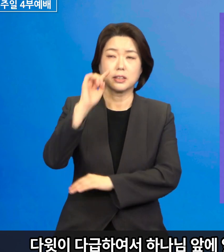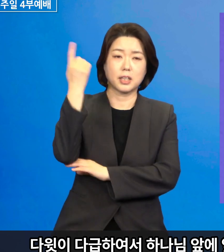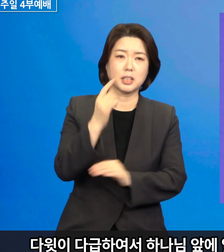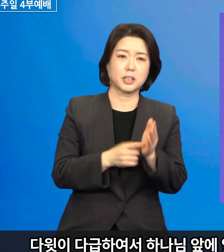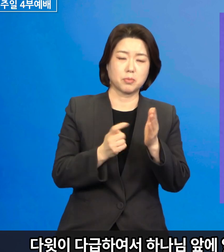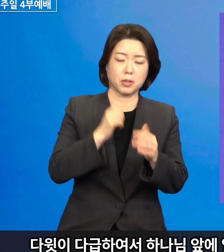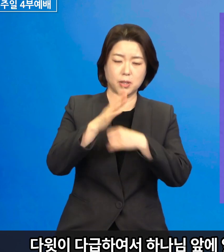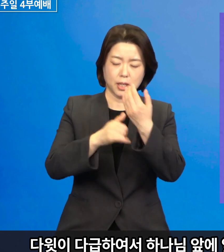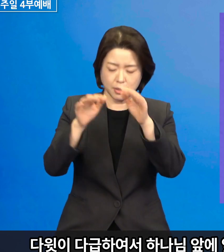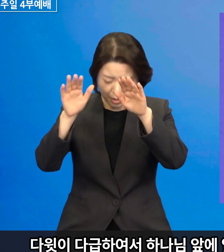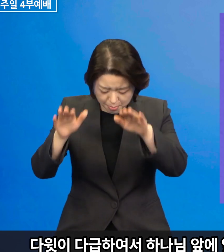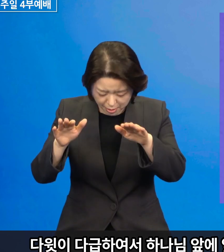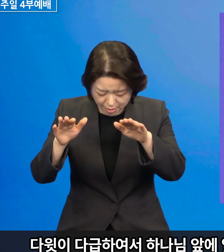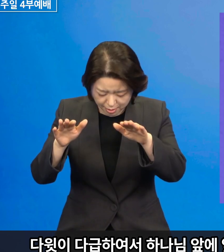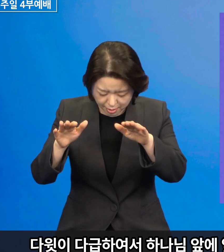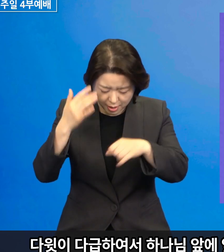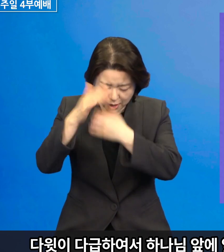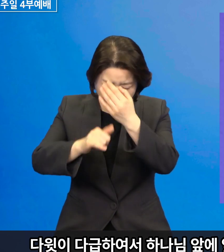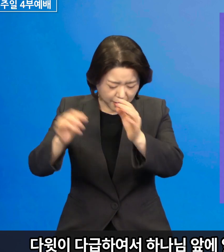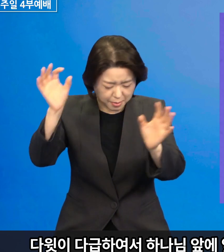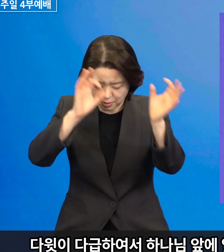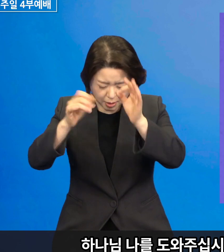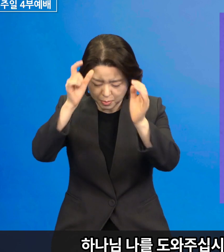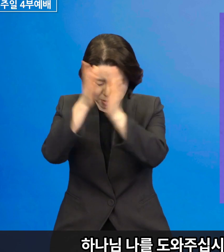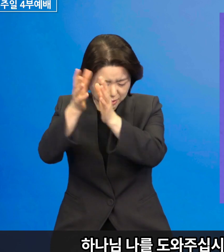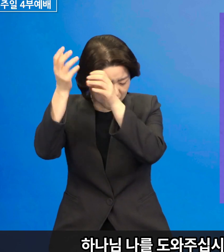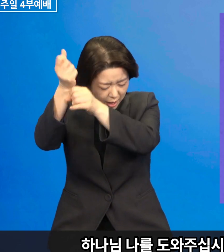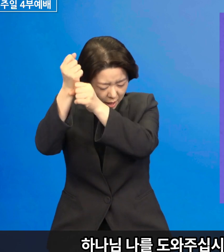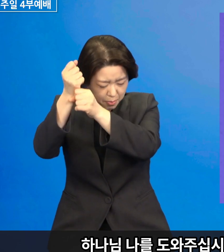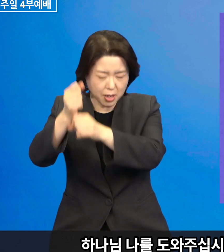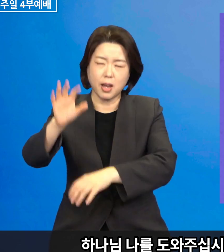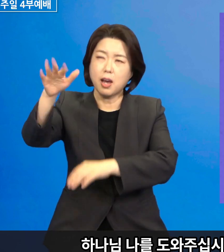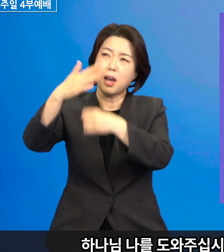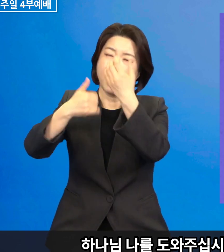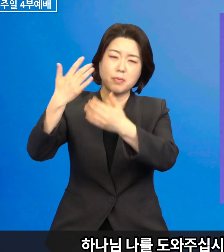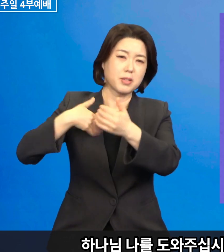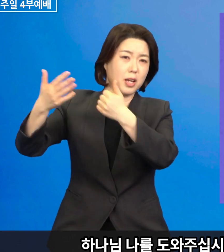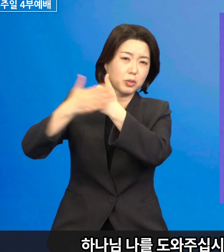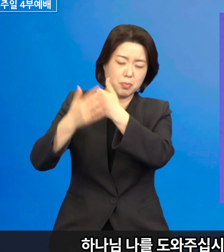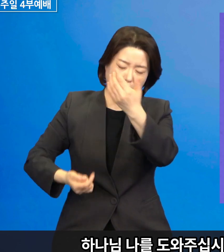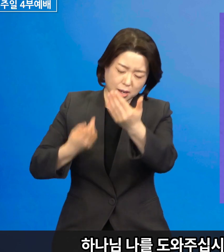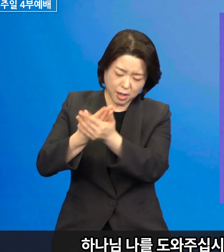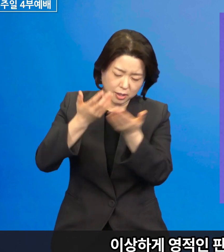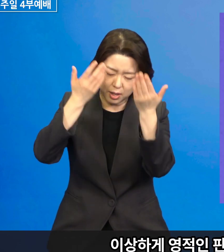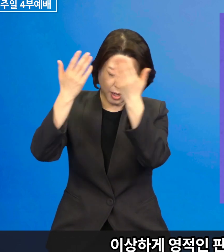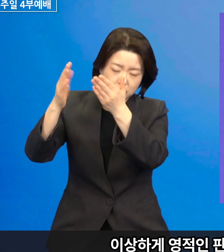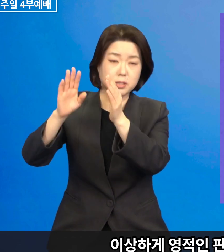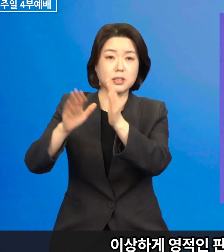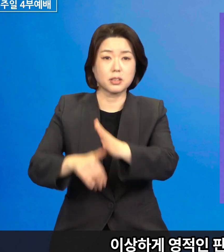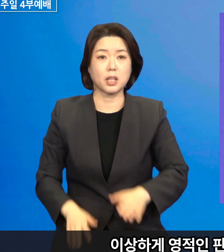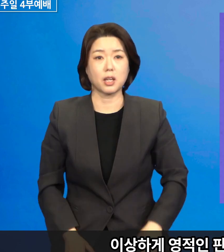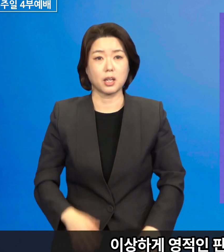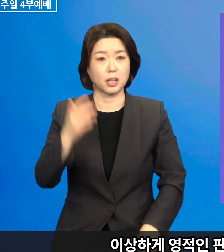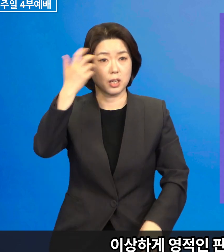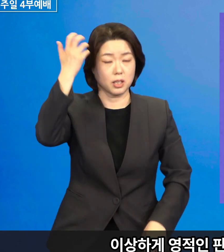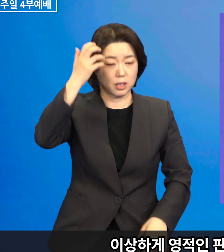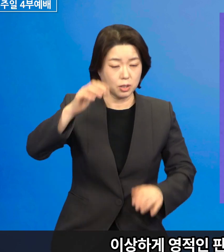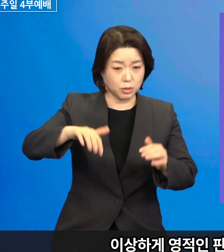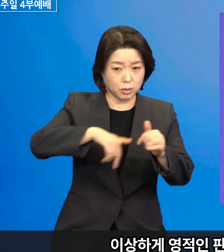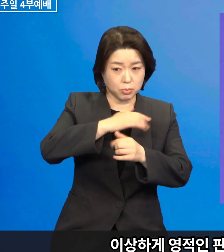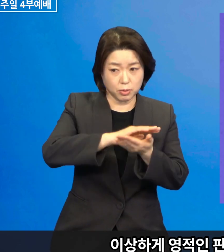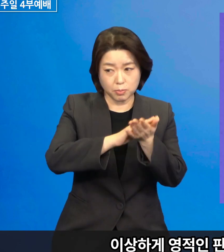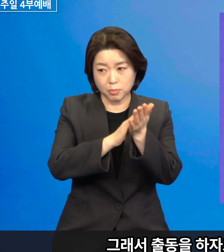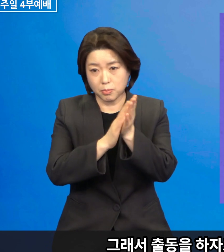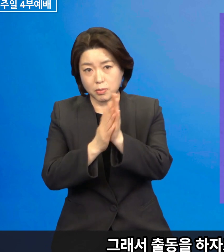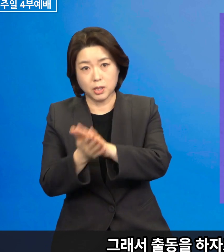하나님 앞에 엎드려서 하나님을 찾으며 의지하며 하나님 나를 도와주십시오 회개하면서 나아갔을 때 이상하게 영적인 판도가